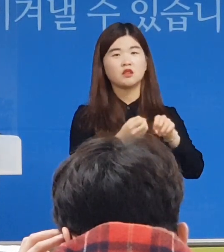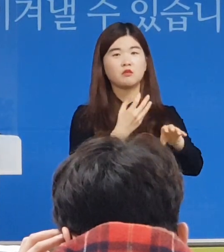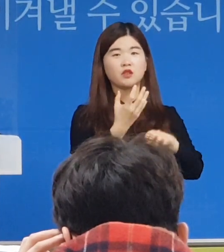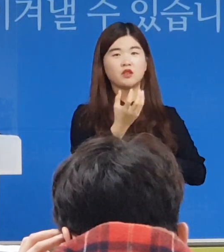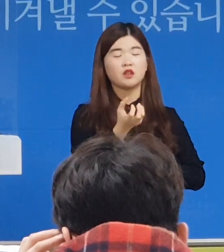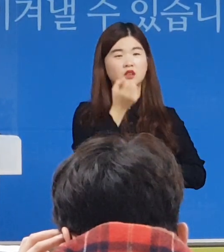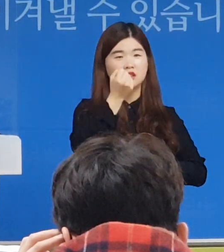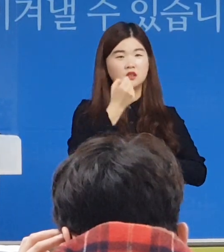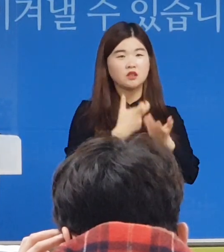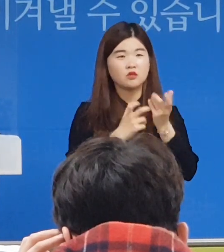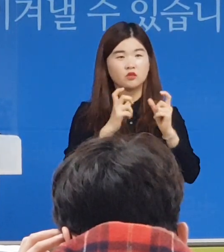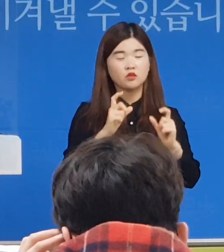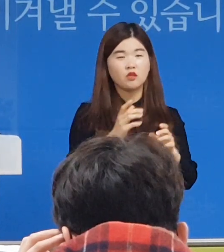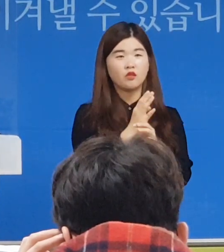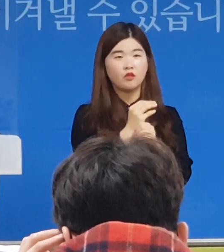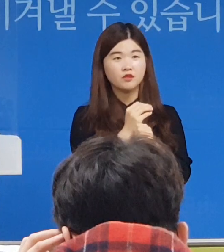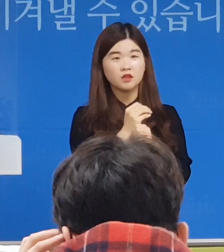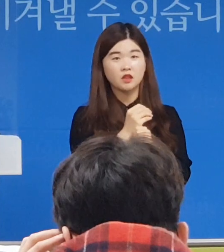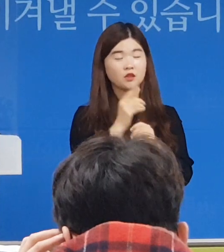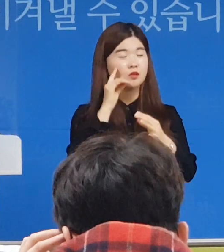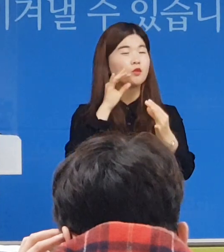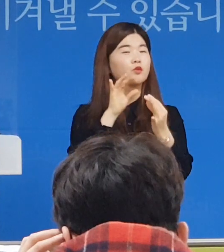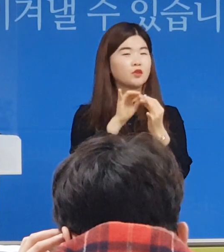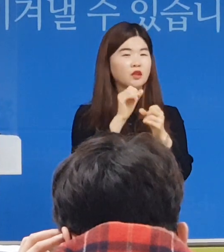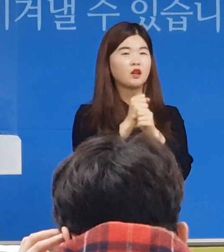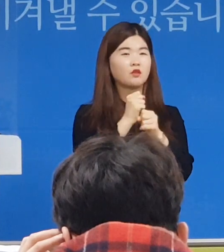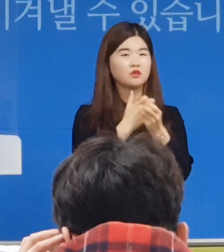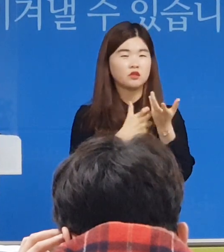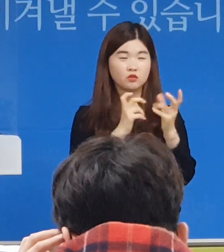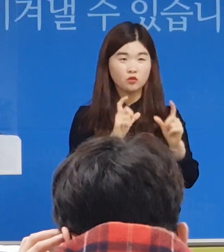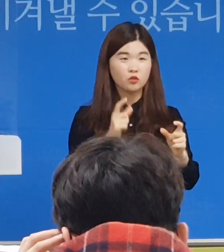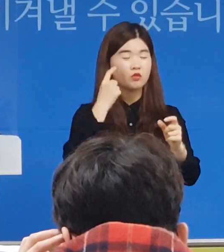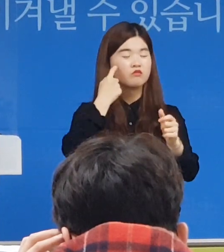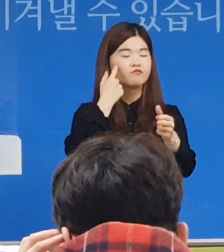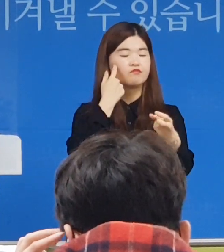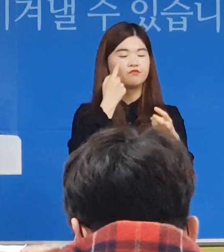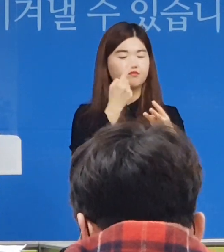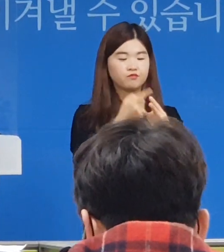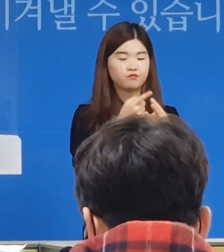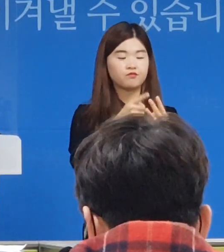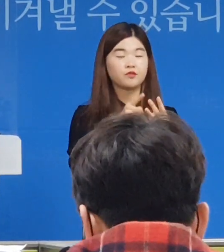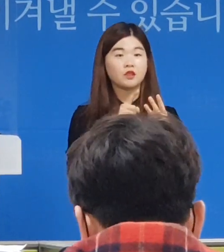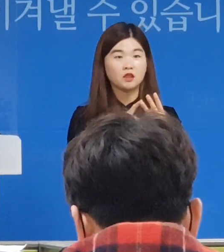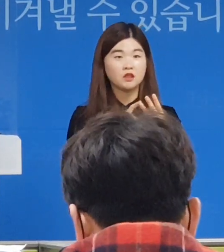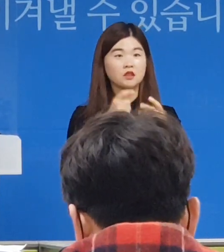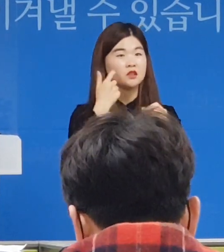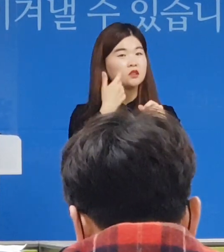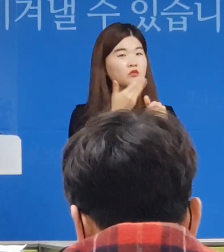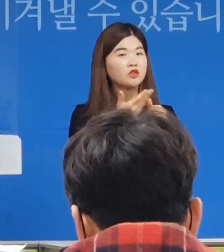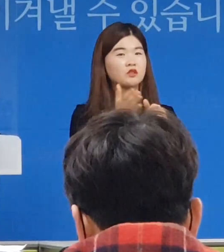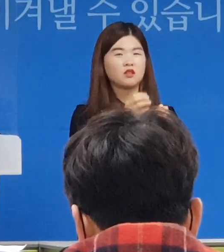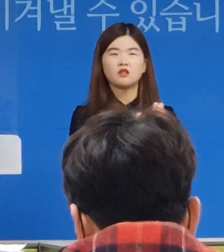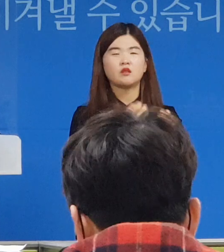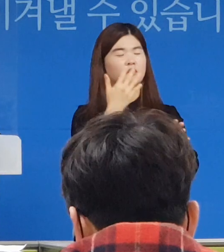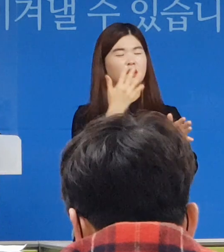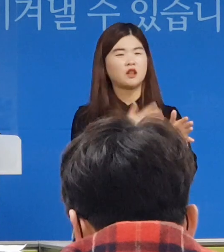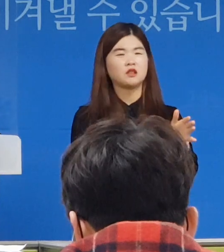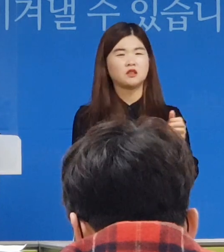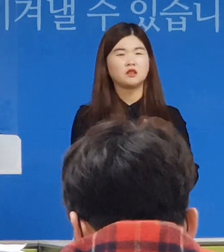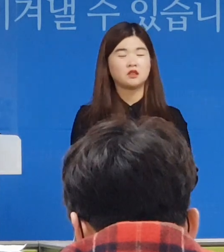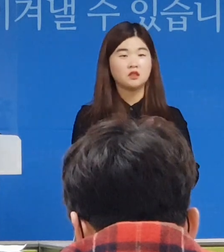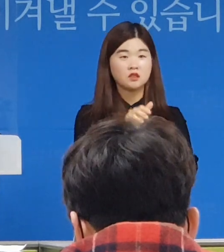그 근거, 제주도가 언제 동의해줬는지 이거에 대해 세 가지 질문을 던졌습니다. 이거에 대해서 아직 답변을 못 받았고요. 그